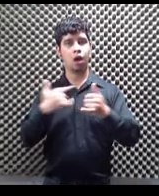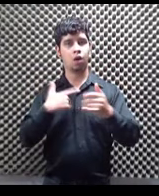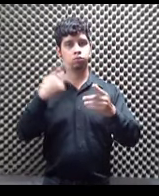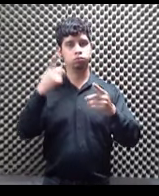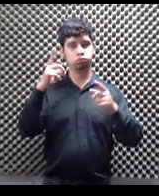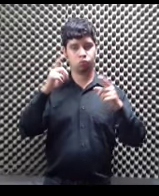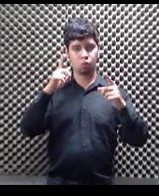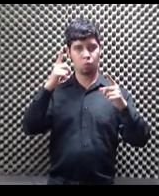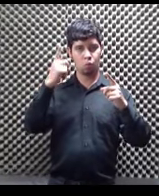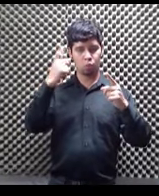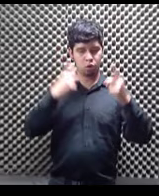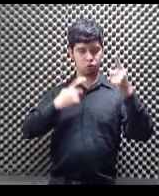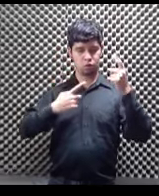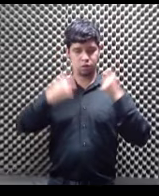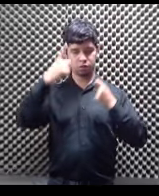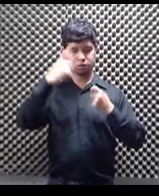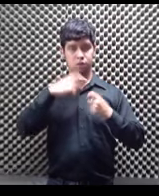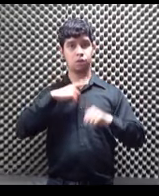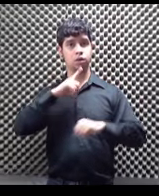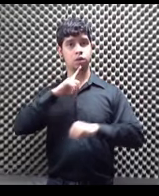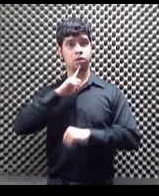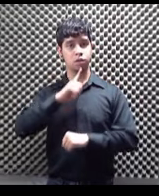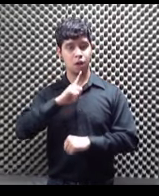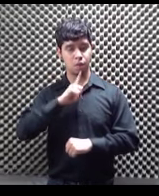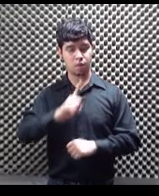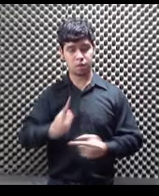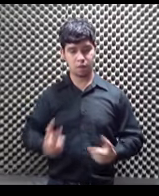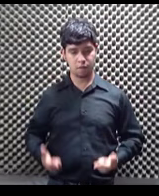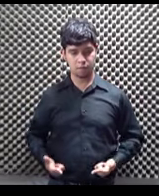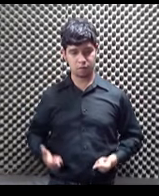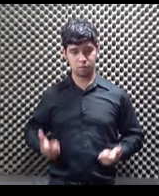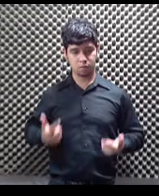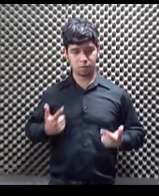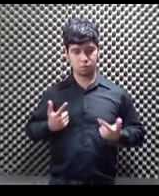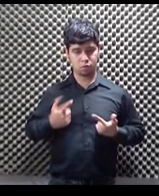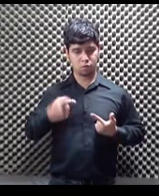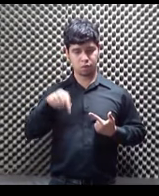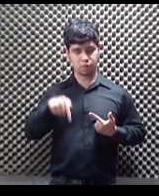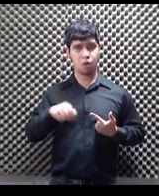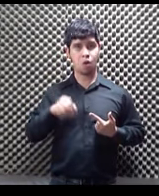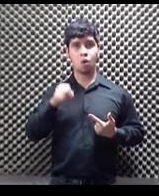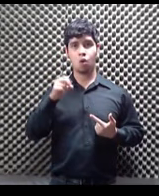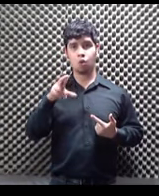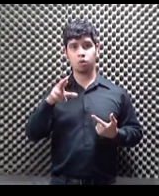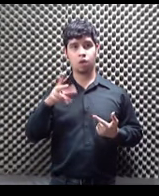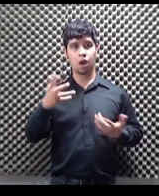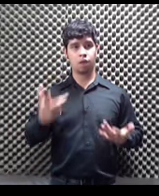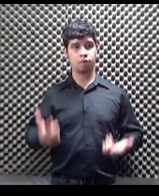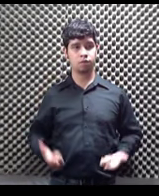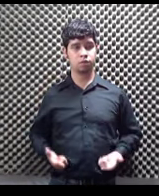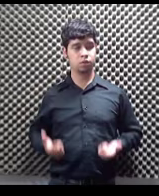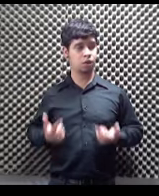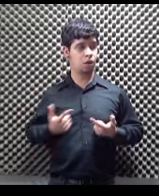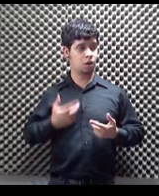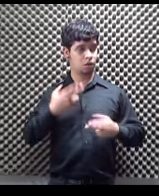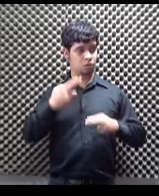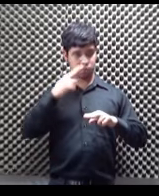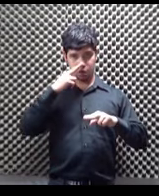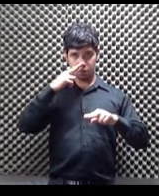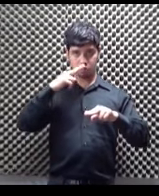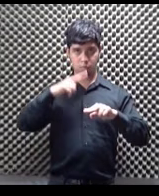cuestionarse, ¿realmente vivimos esta vida o esta vida es una